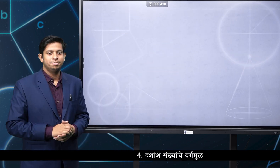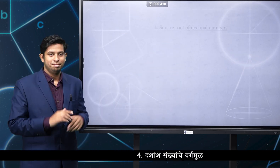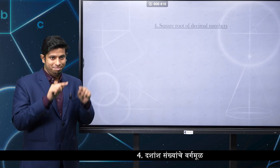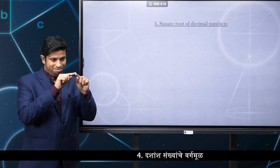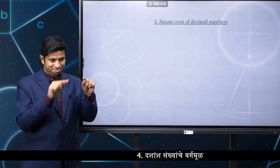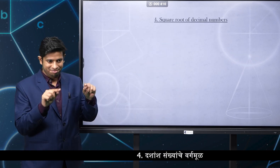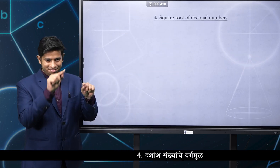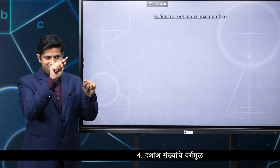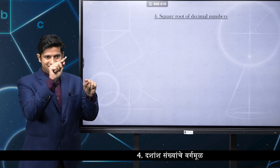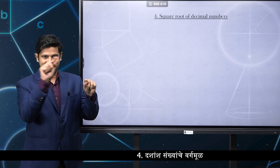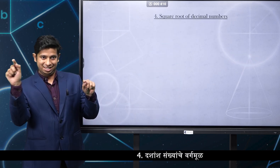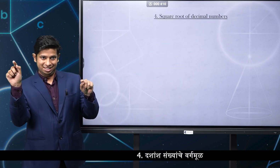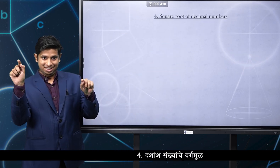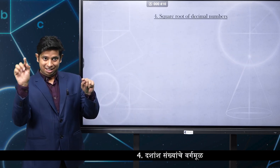4. दशांश संख्येचे वर्गमूळ.